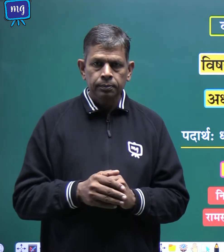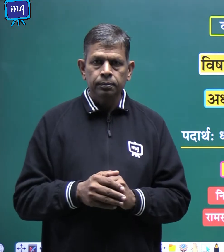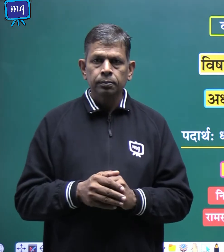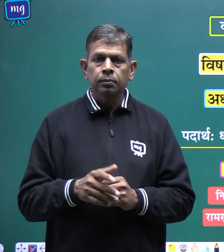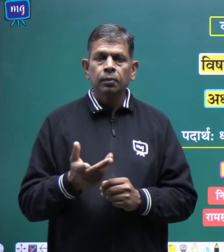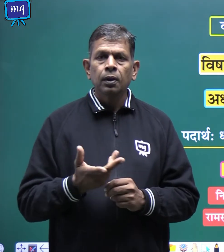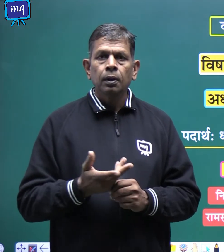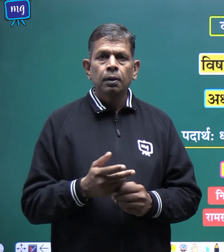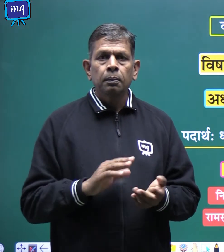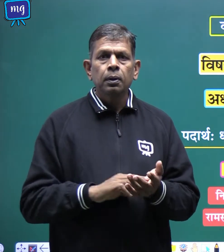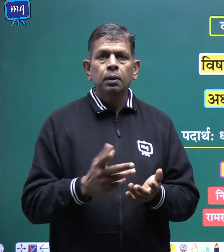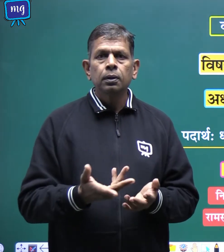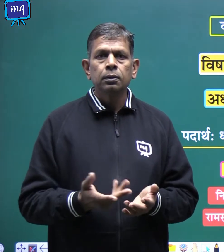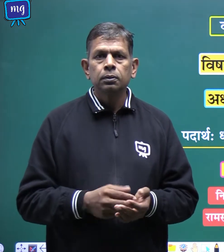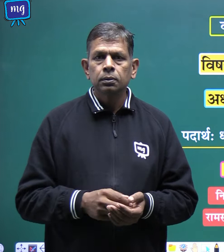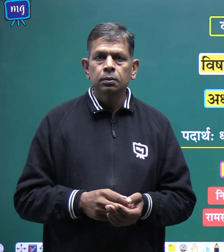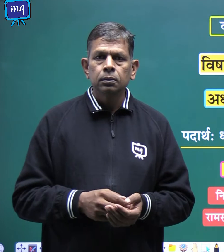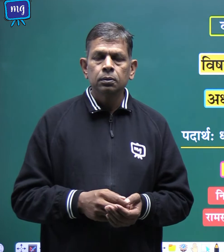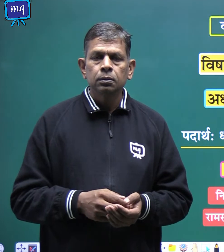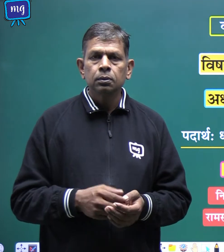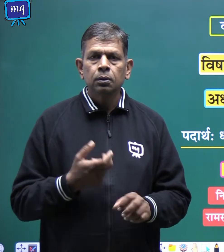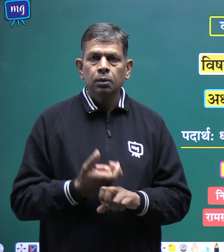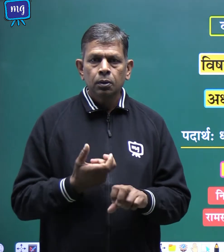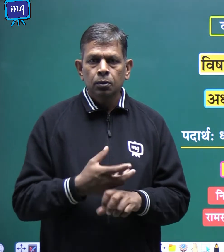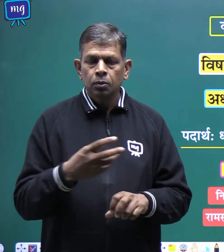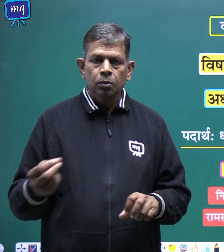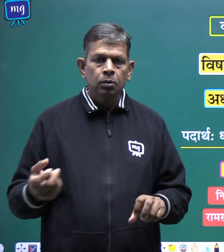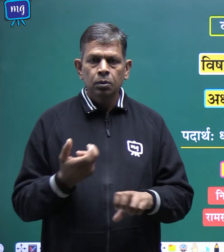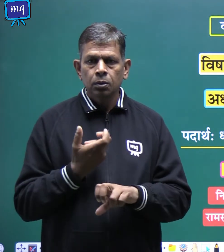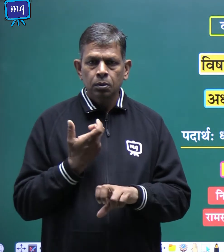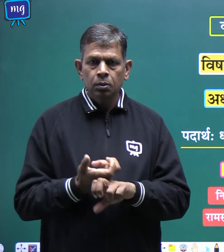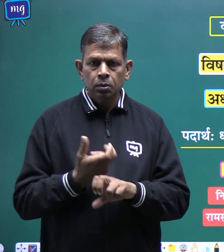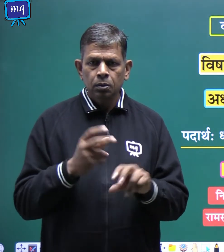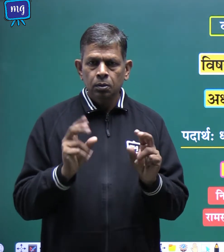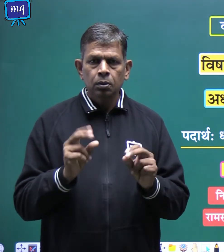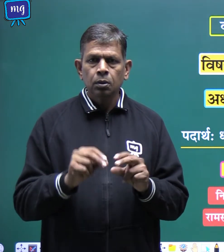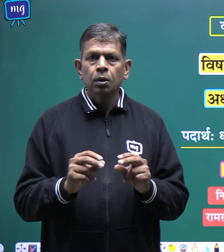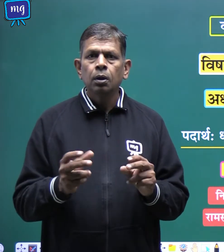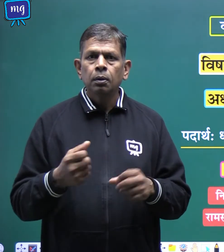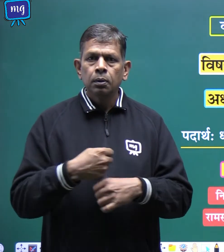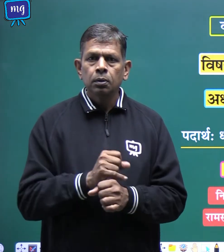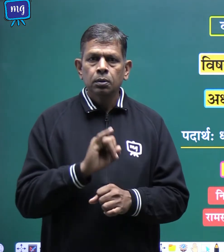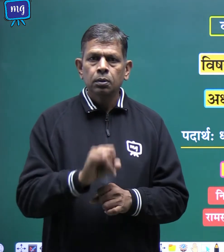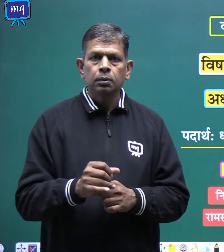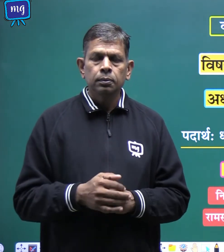कि पदार्थ धातु और अधातु से बने होते हैं।